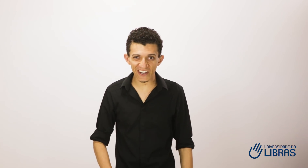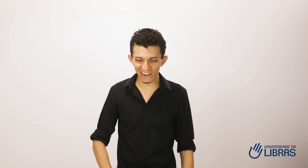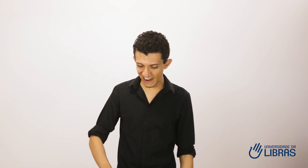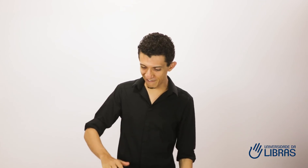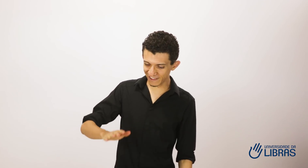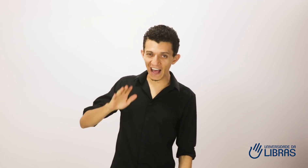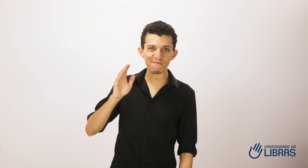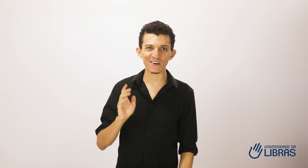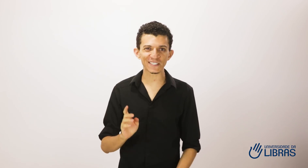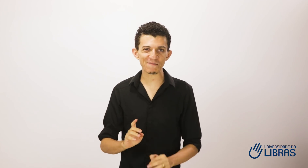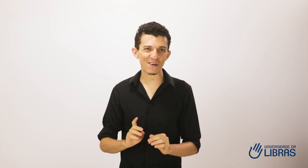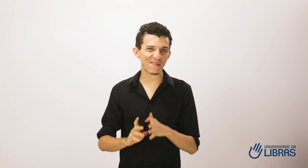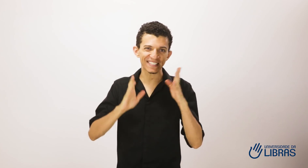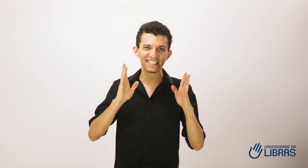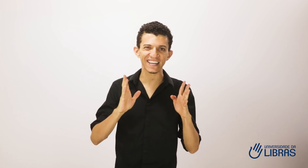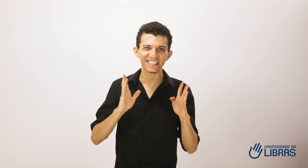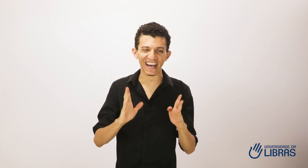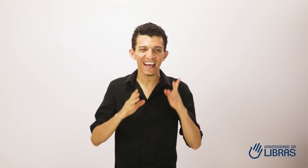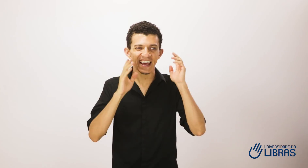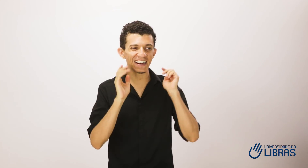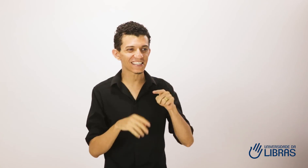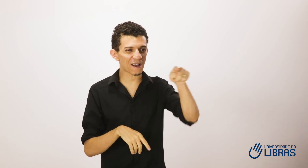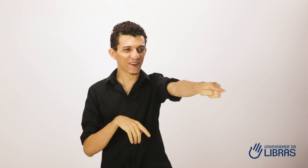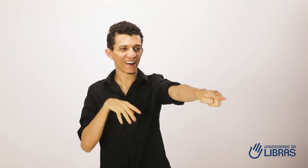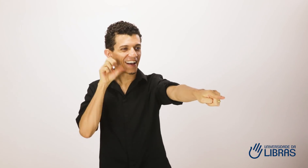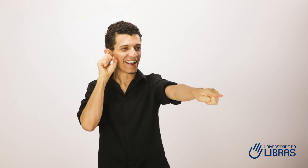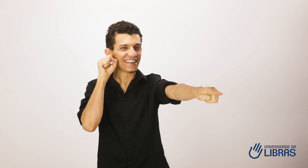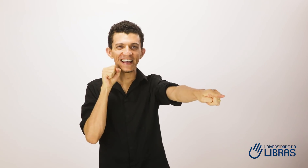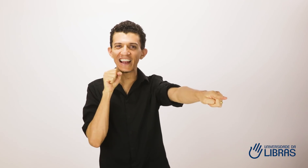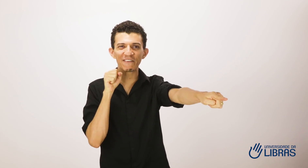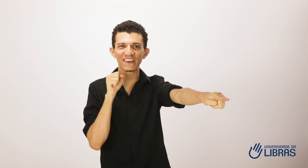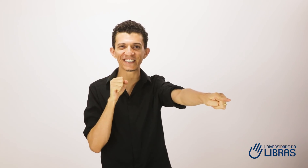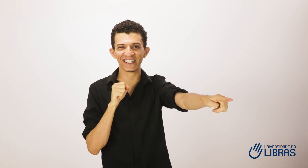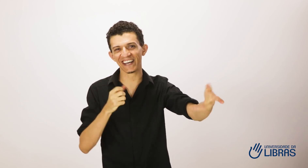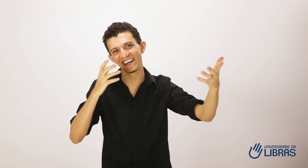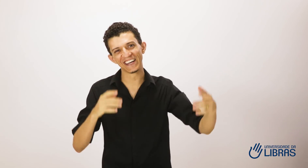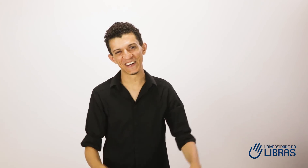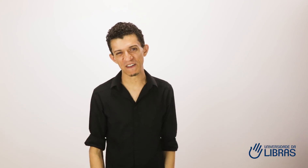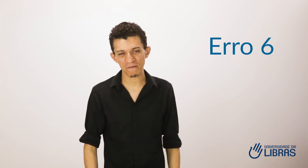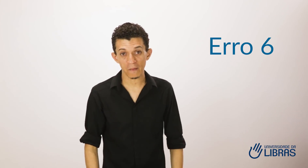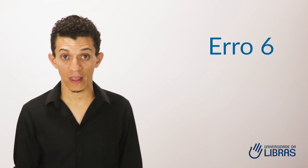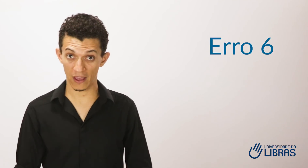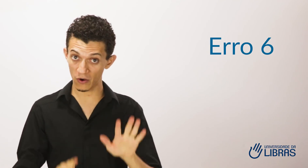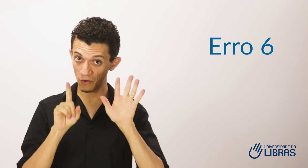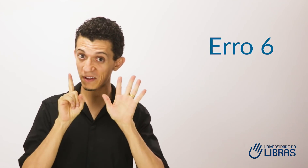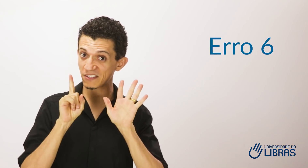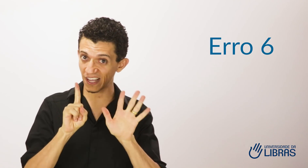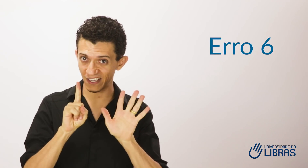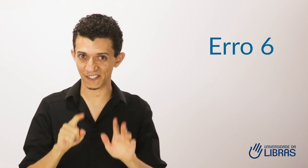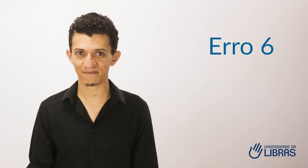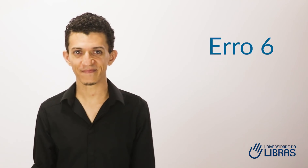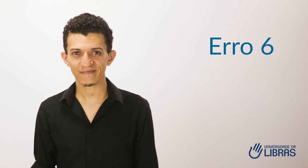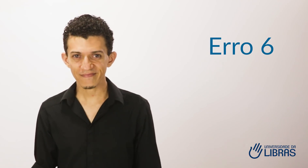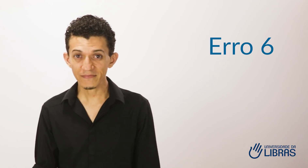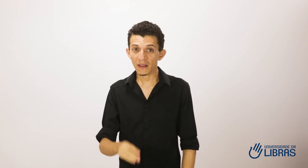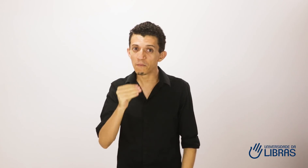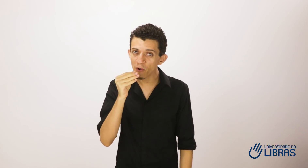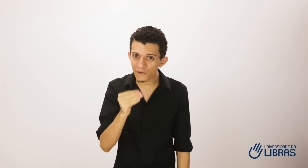eu levantar a mão assim para começar a sinalizar, eles já sabiam. Ele é ouvinte. Erro número 6. Por